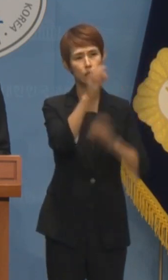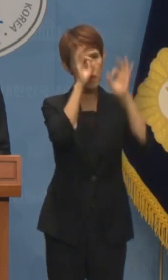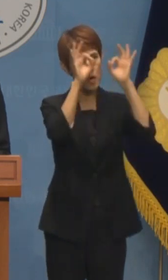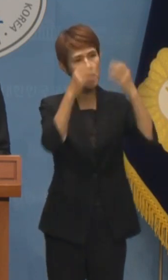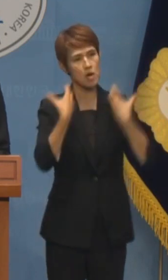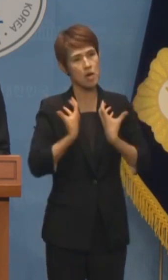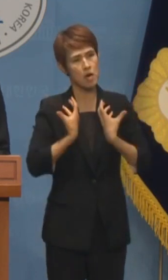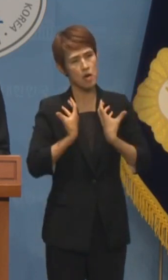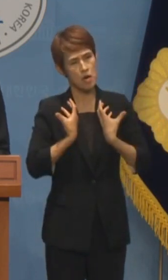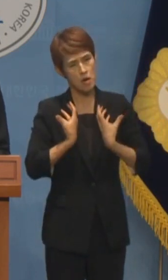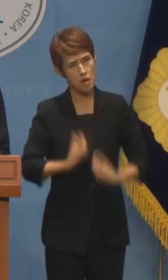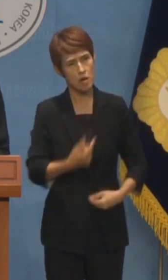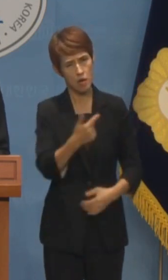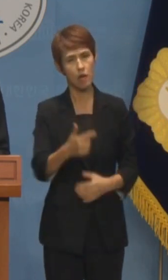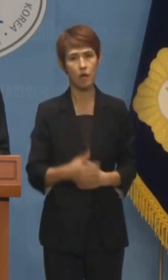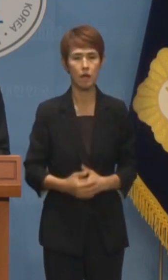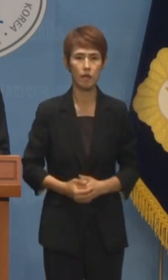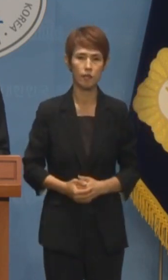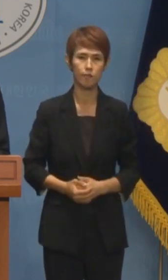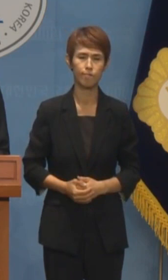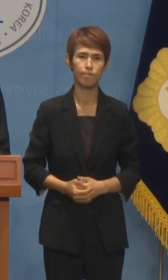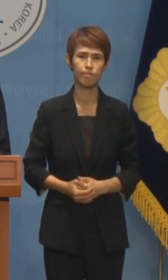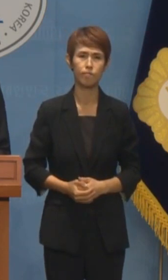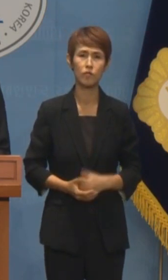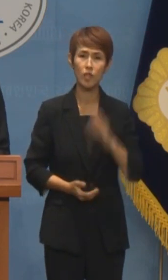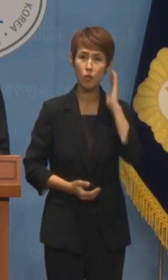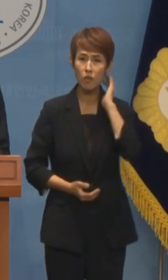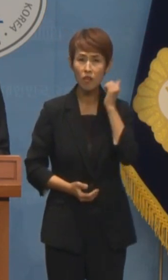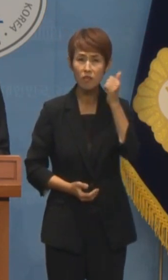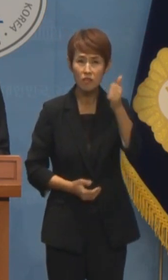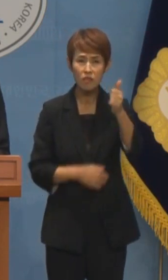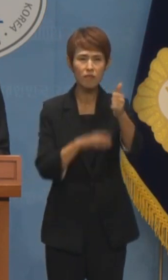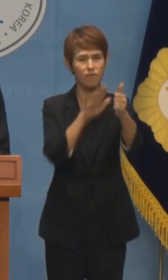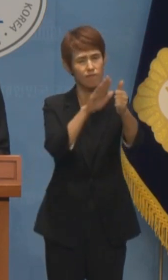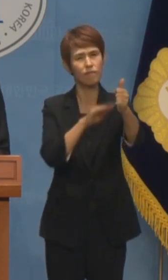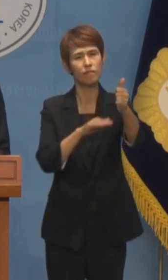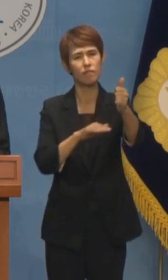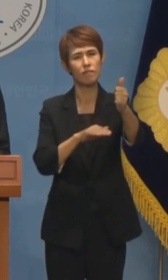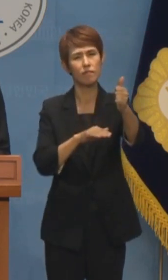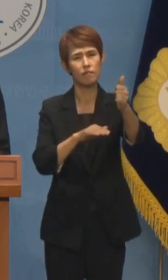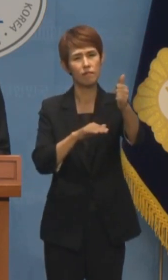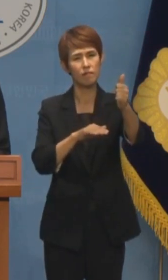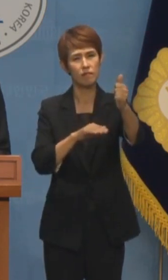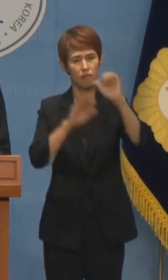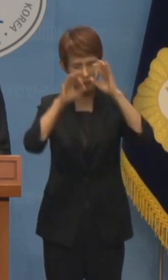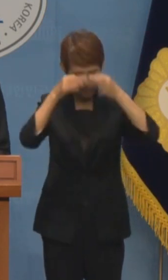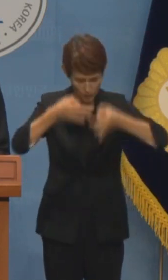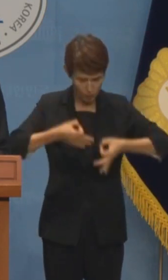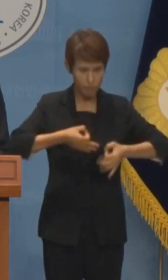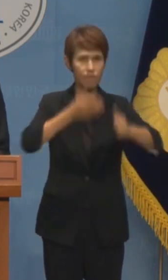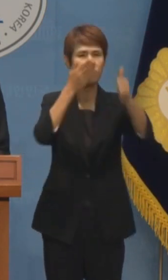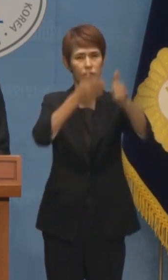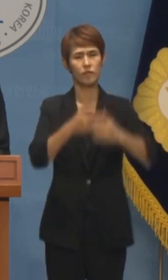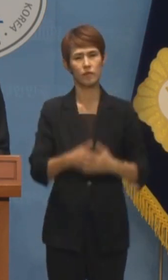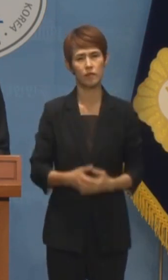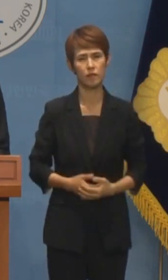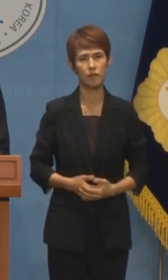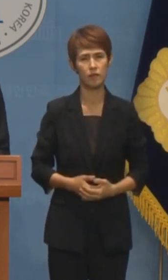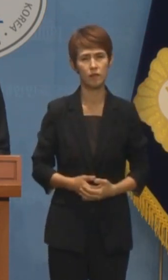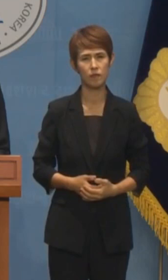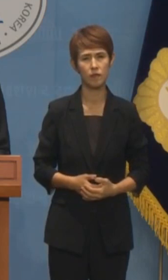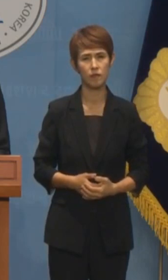절망스럽습니다. 윤석열 대통령은 단 한 번만이라도 자신을 돌아보십시오.